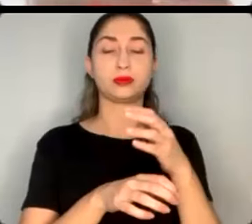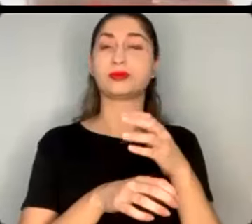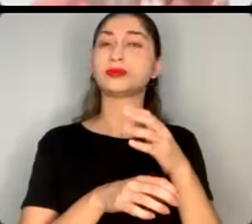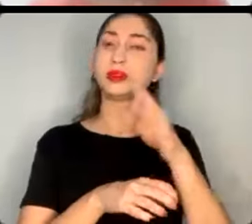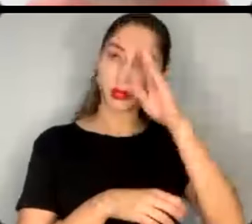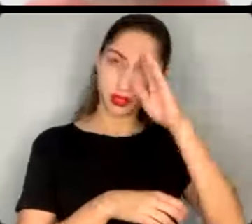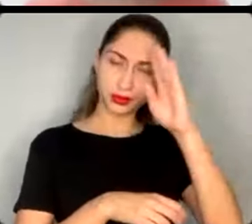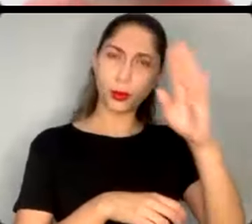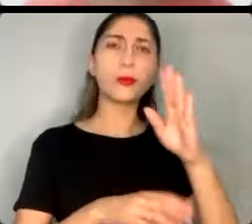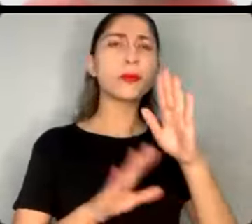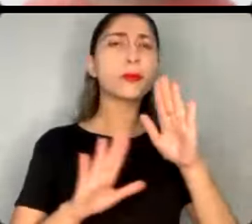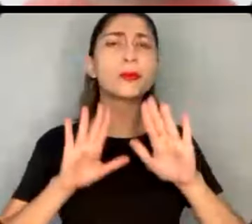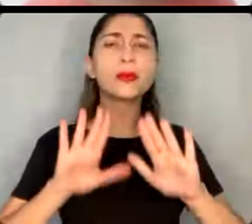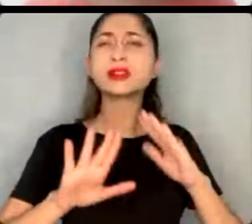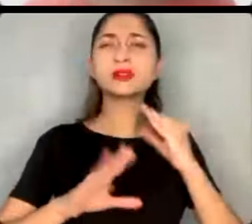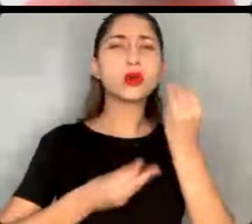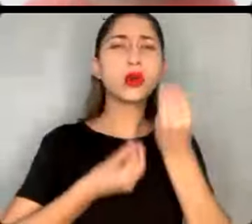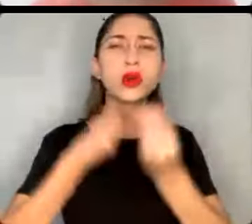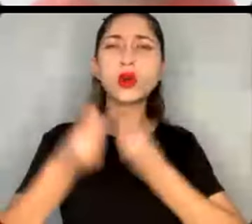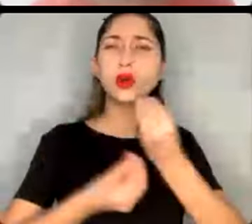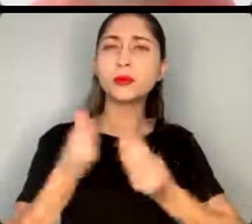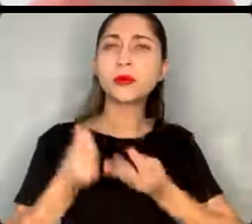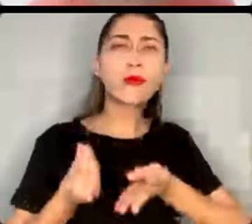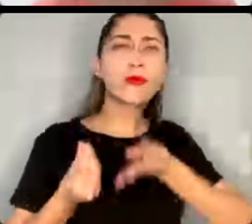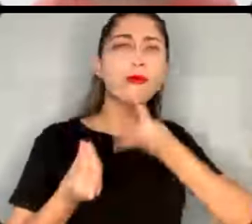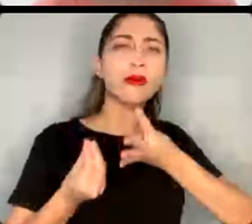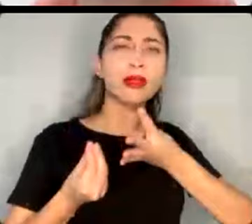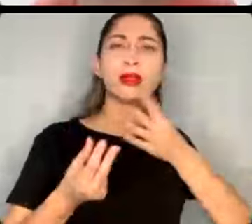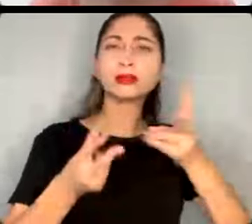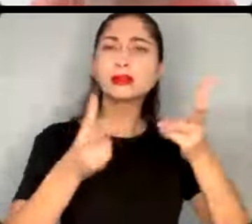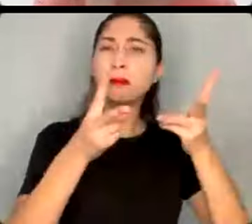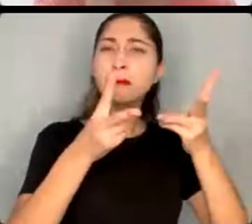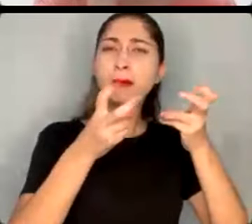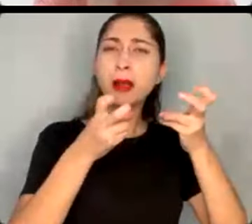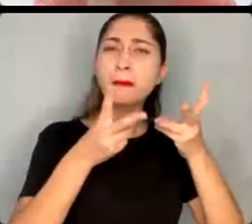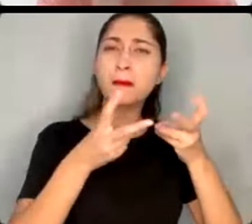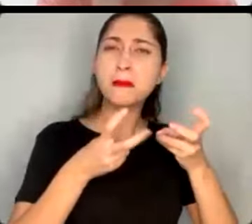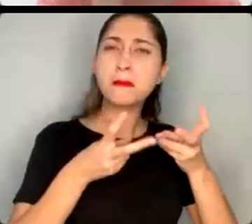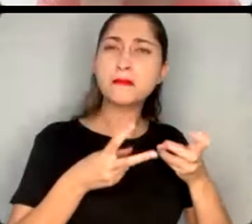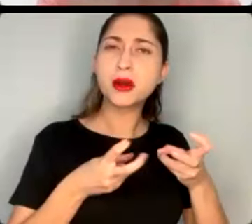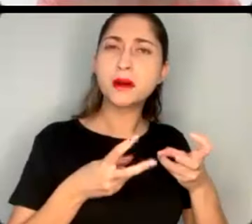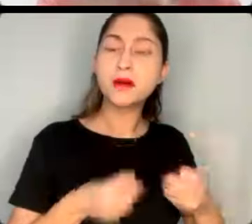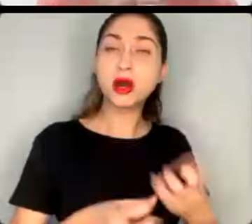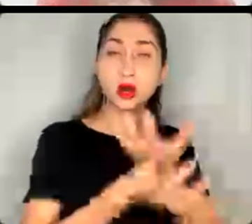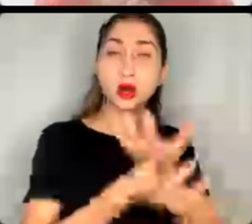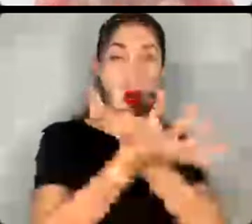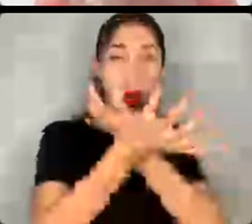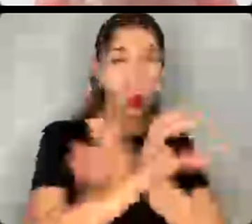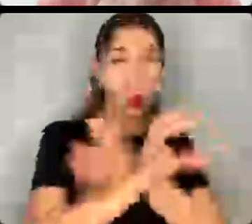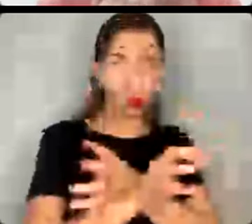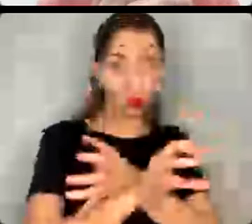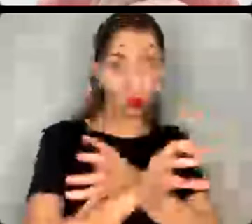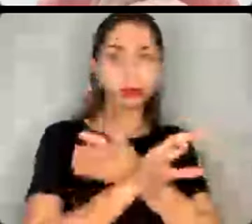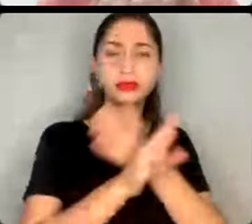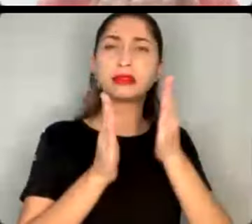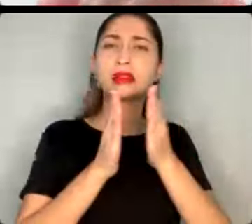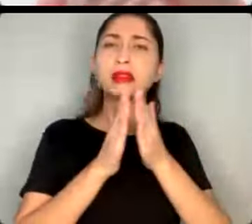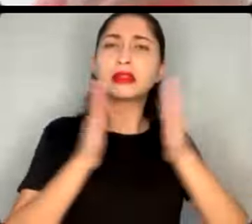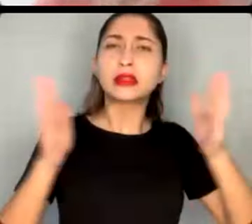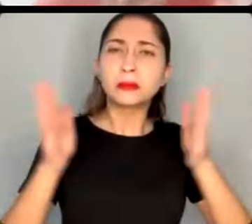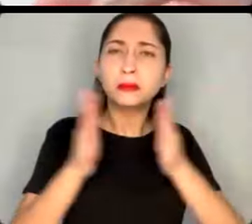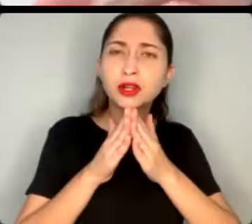como que a gente pode ir conhecendo e observando os ossos, tamanho,